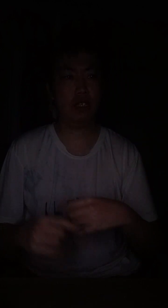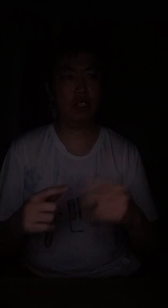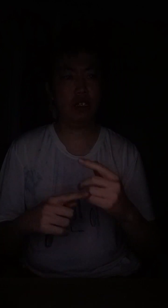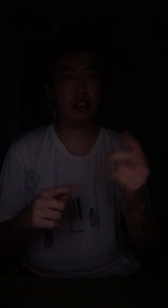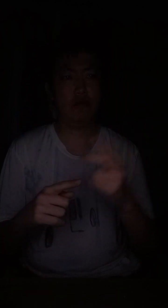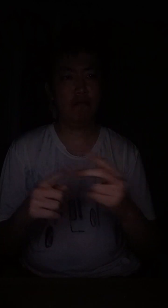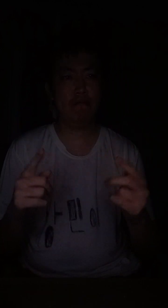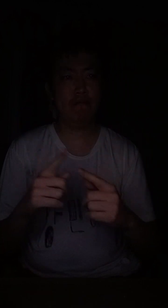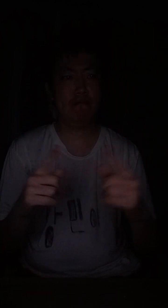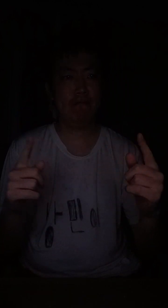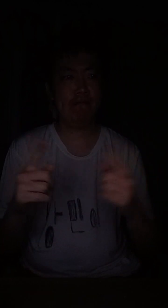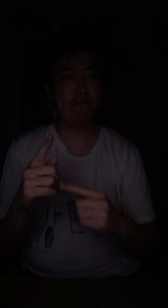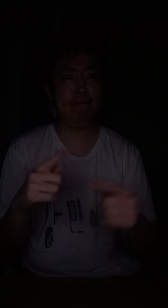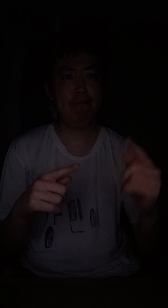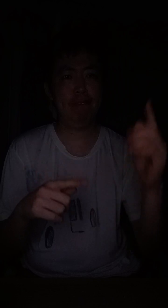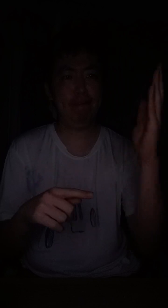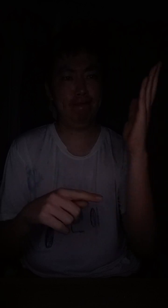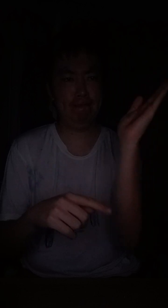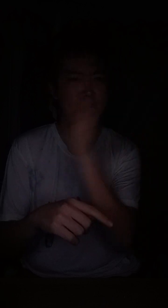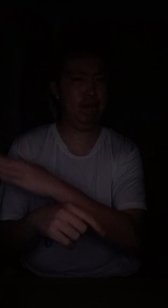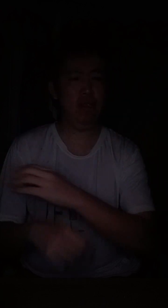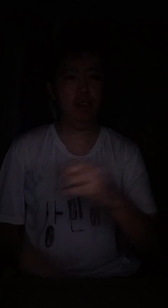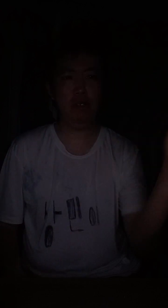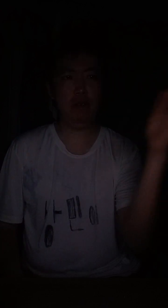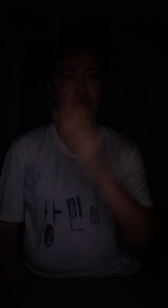KBS가 용산방송 거부한다!